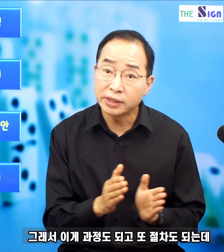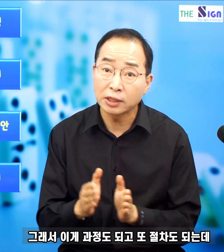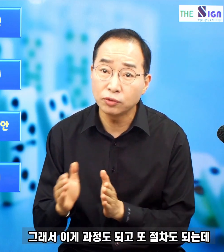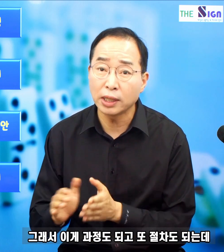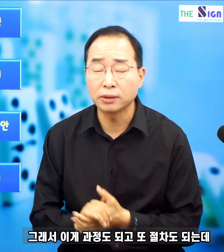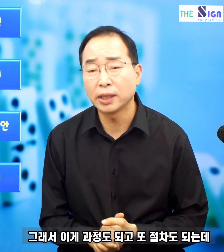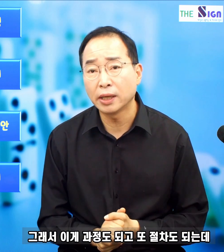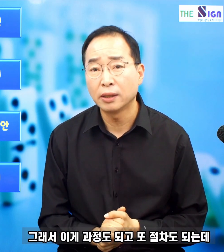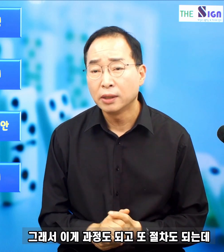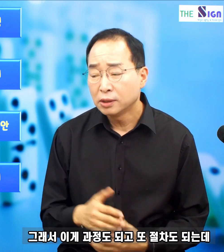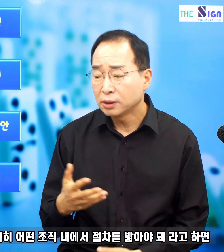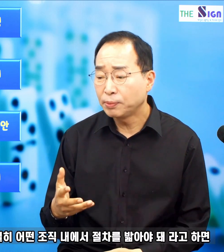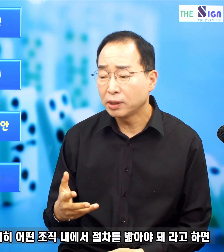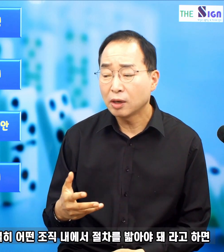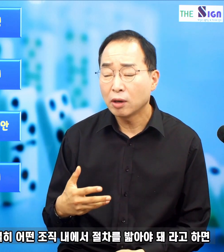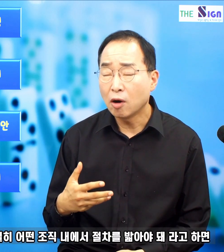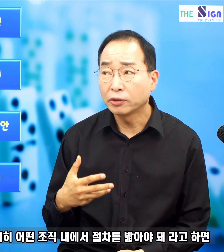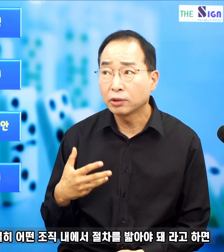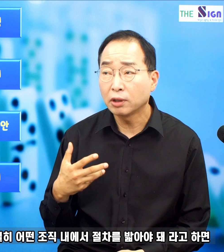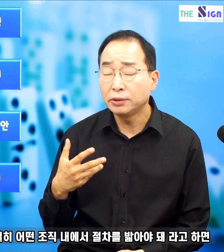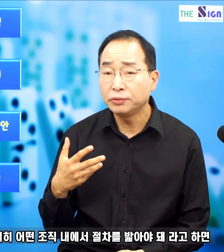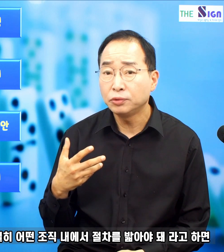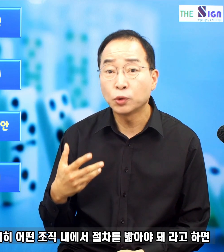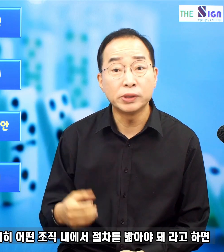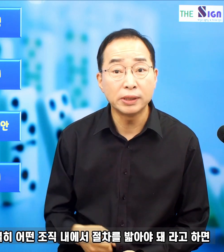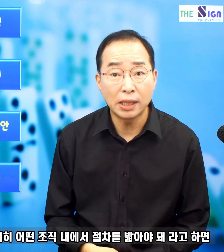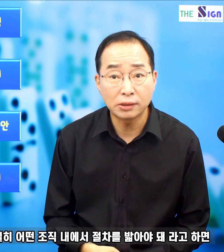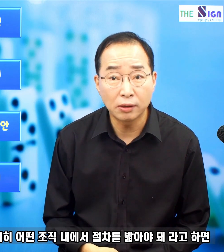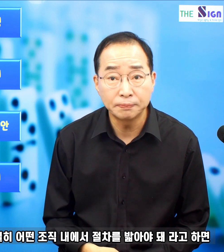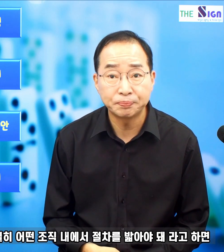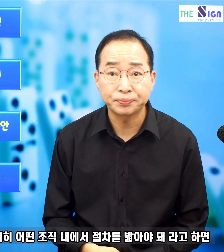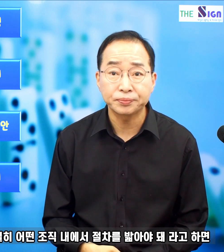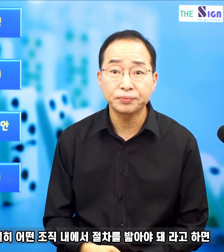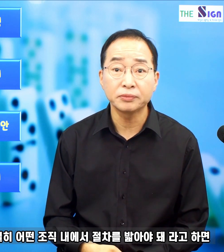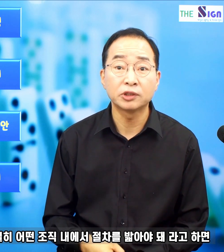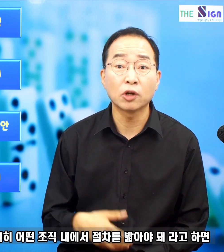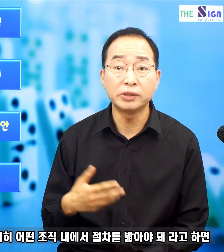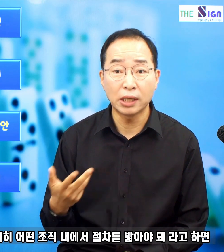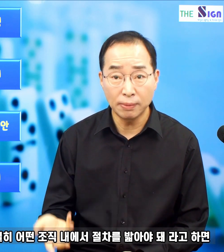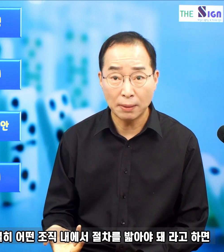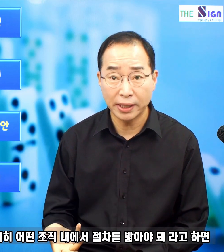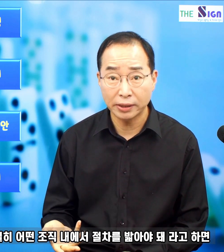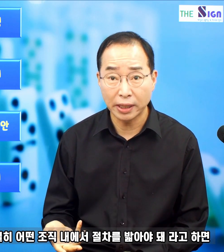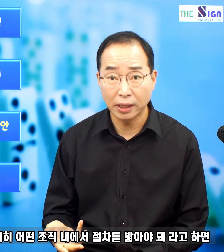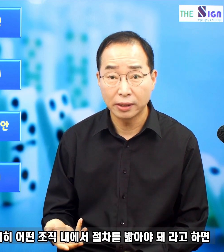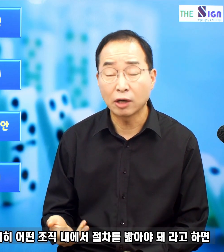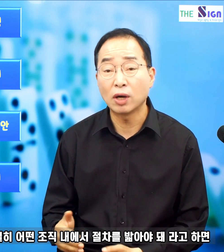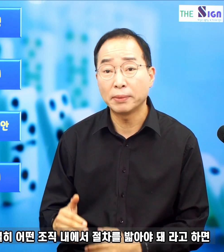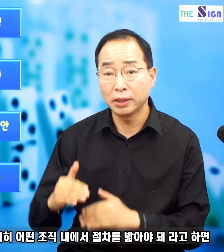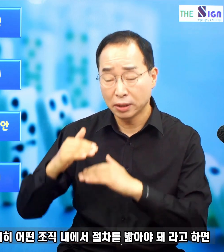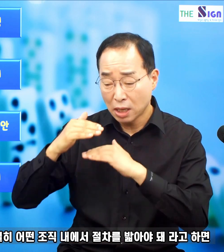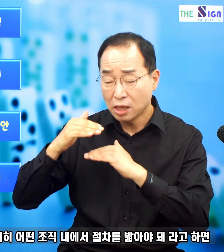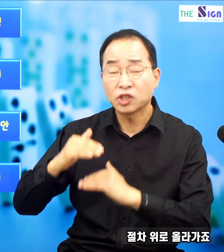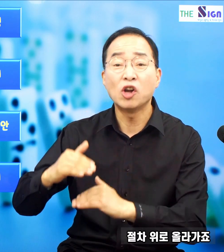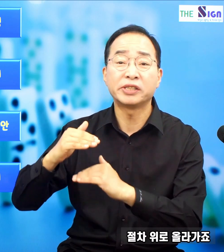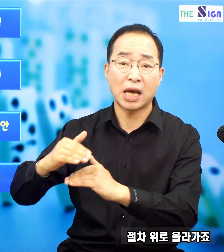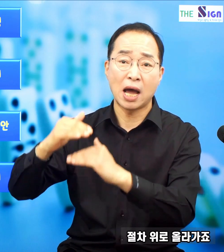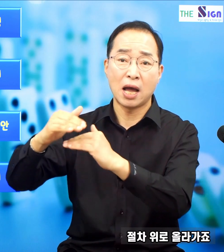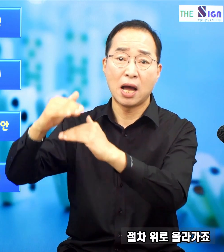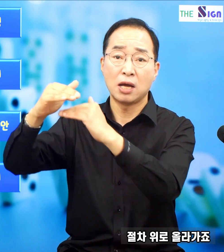절차도 되는데 특별히 어떤 조직 내에서 절차를 밟아야 돼 라고 하면은 절차